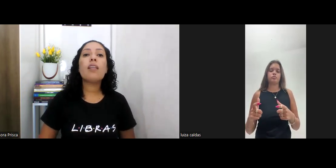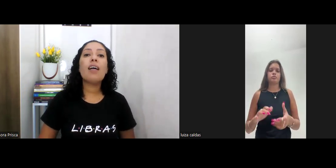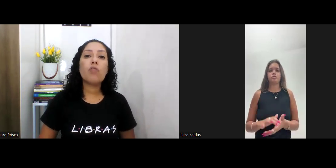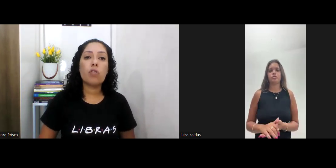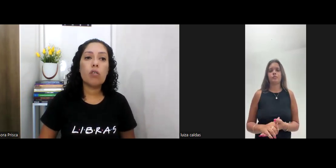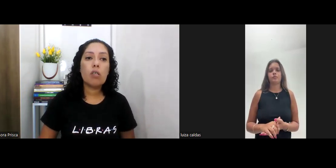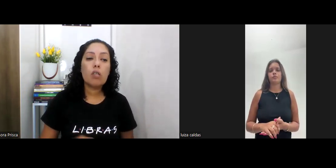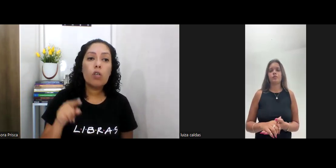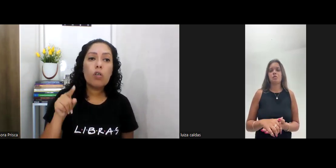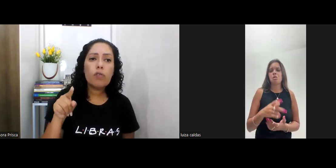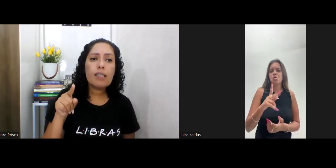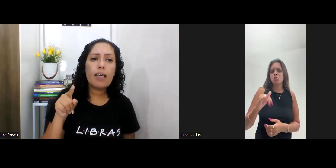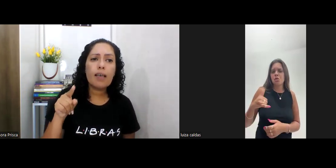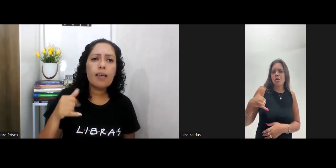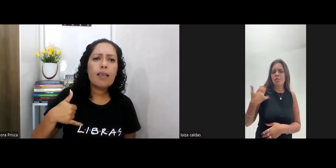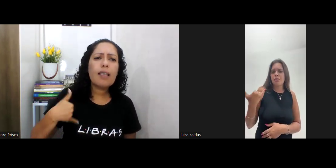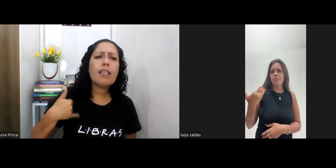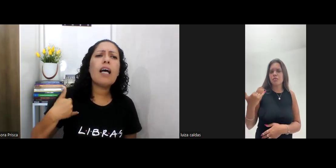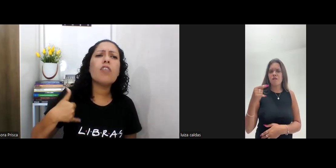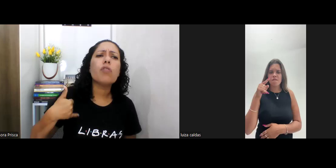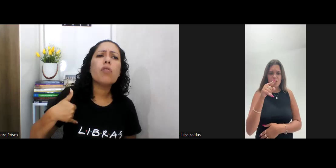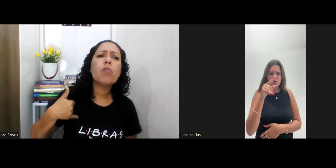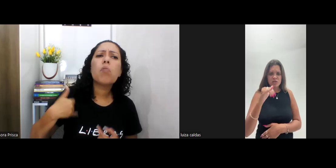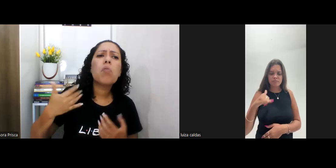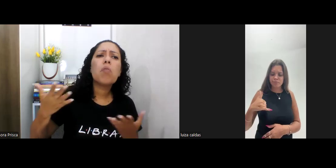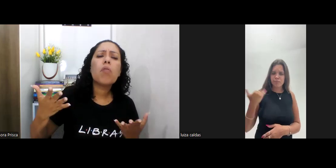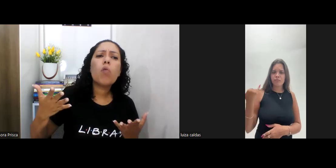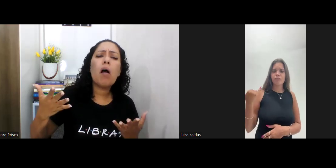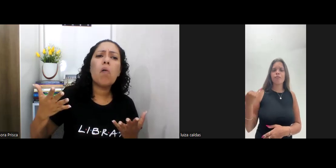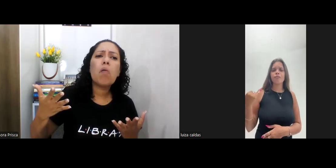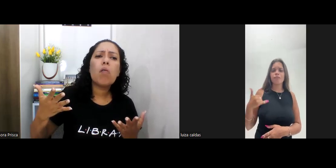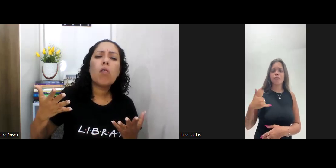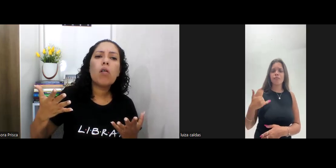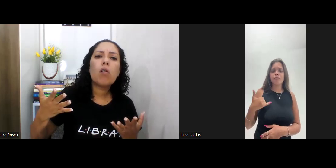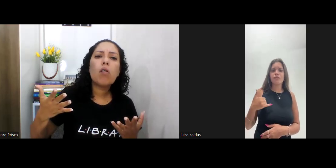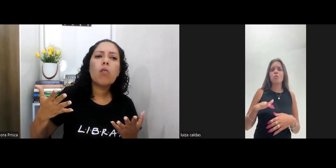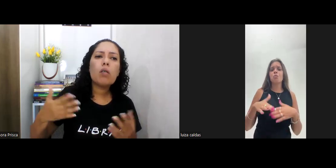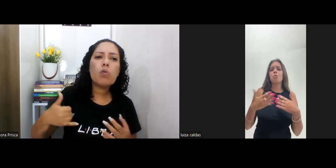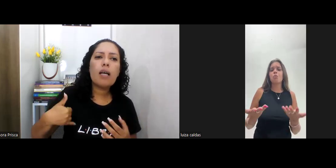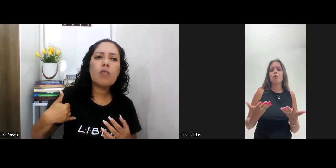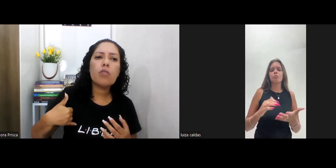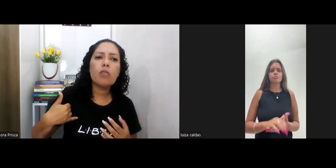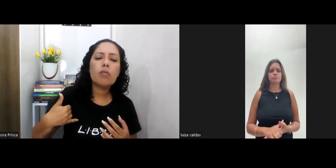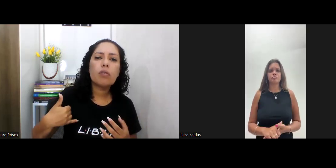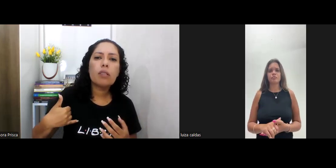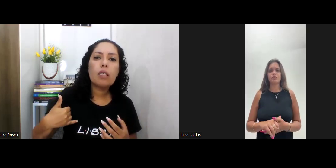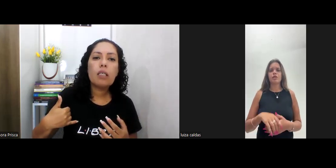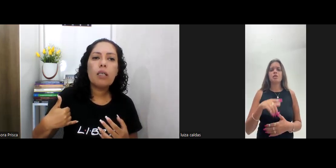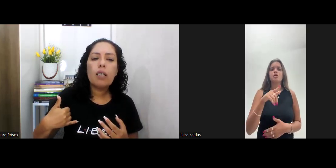Qual a sua idade? Você. Idade. Qual? Qual a sua